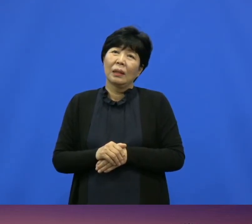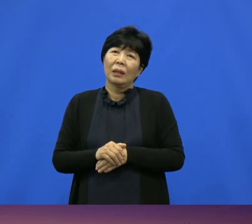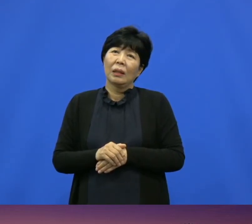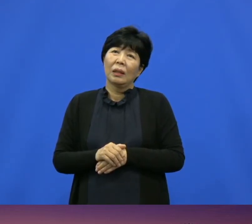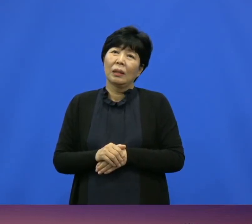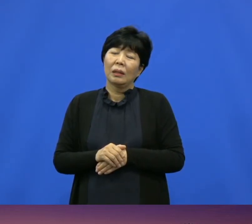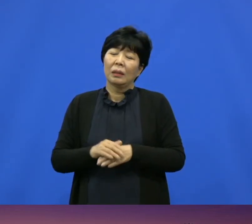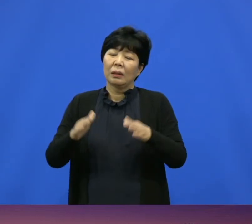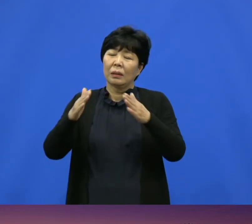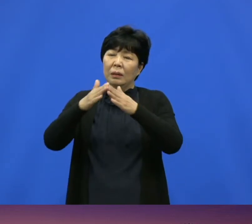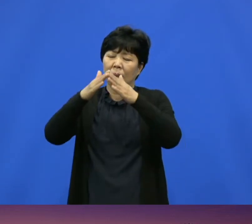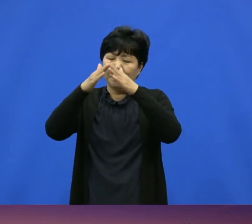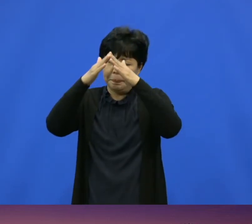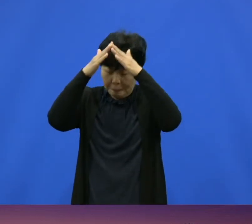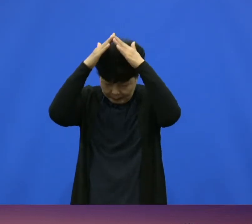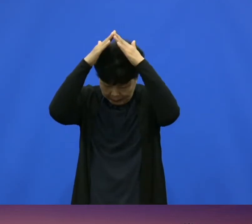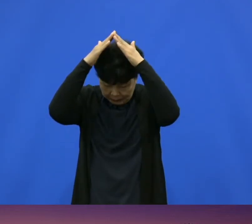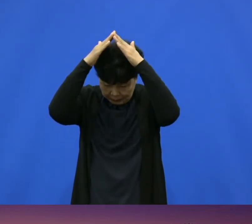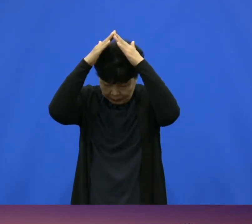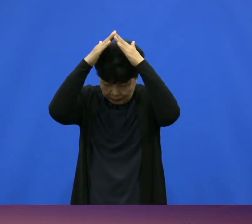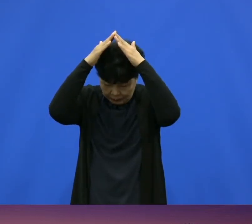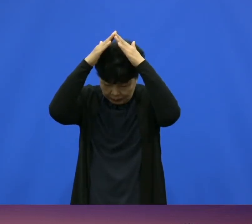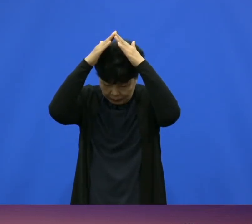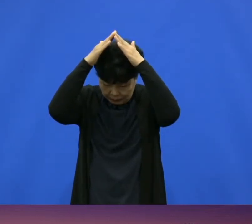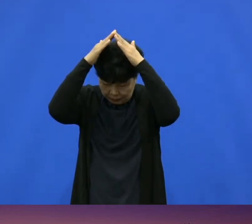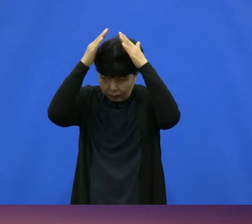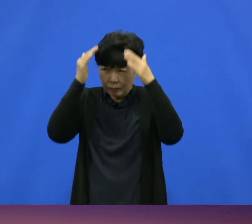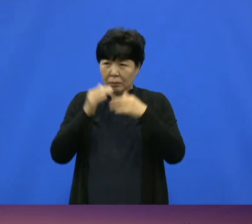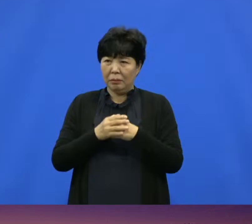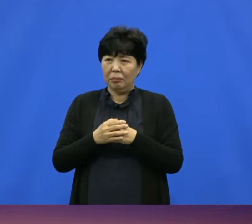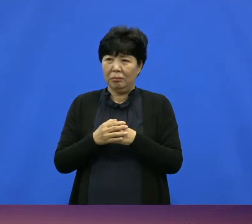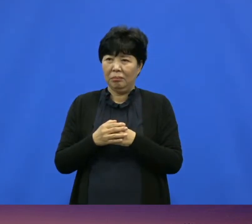방콕을 해가지고 외부와 단절하고